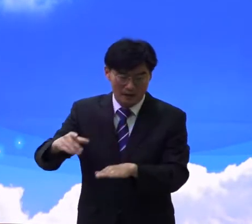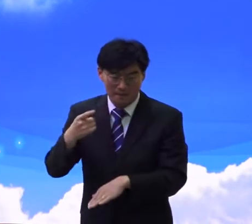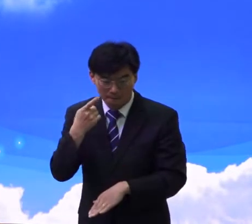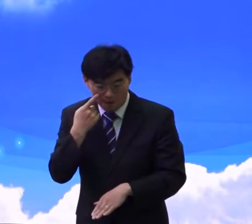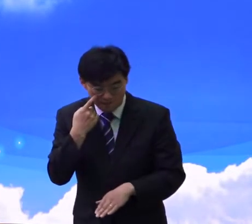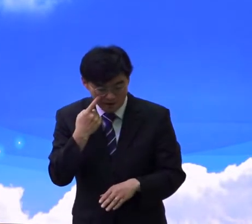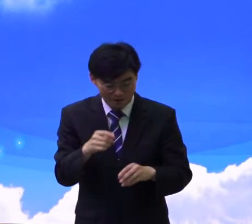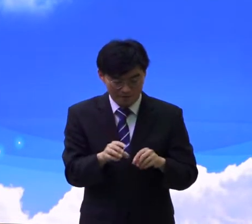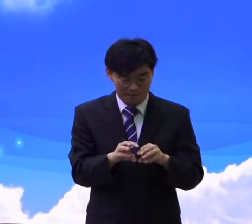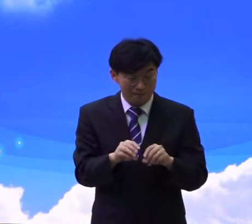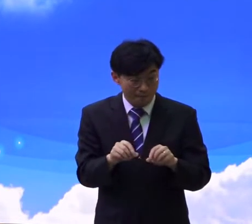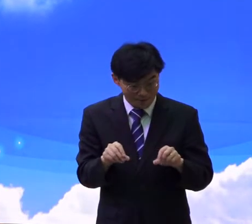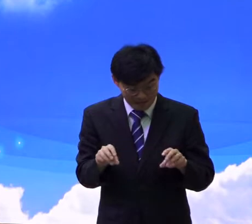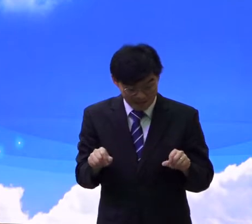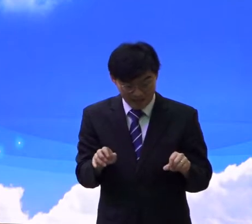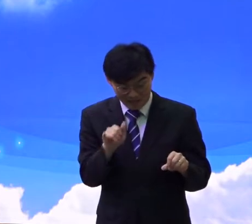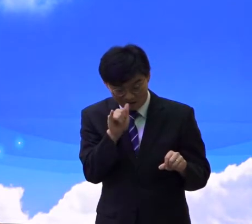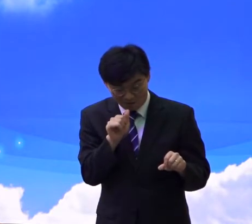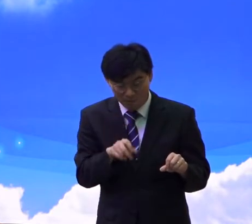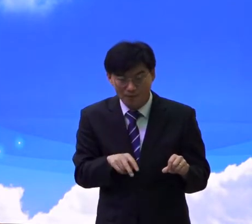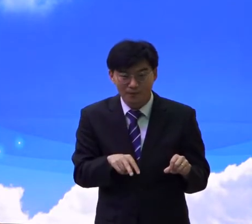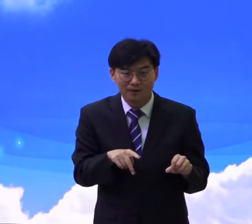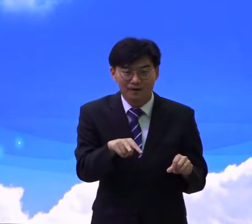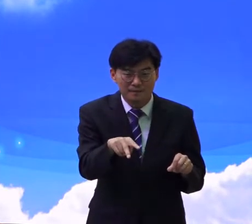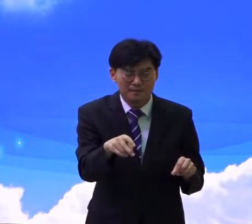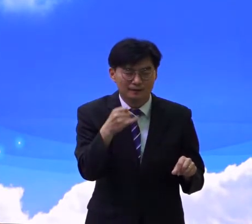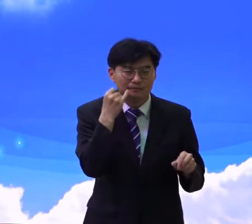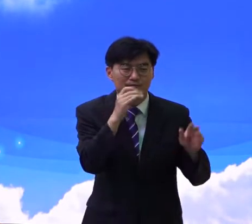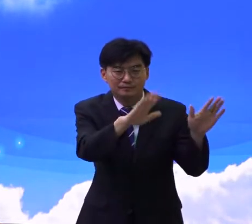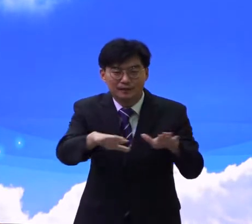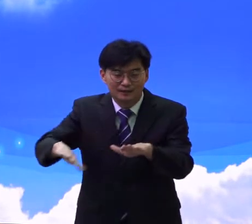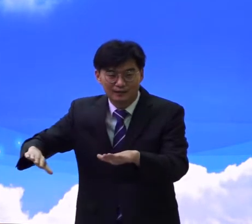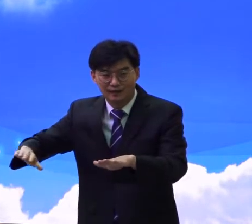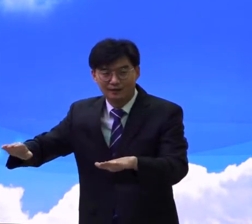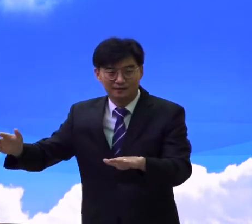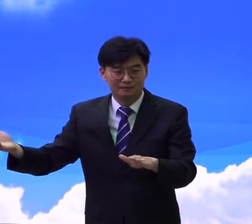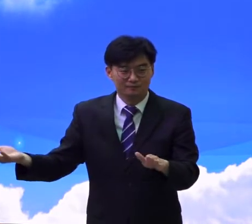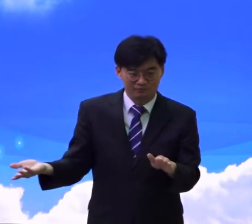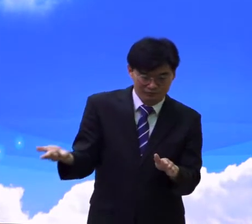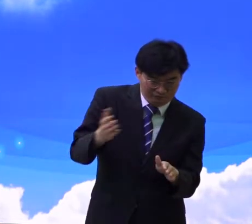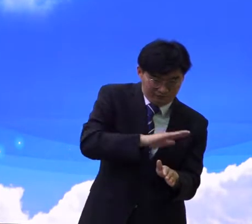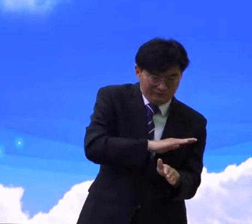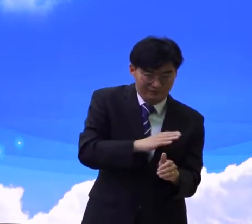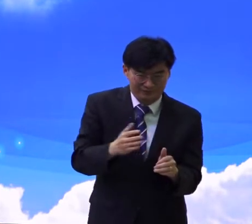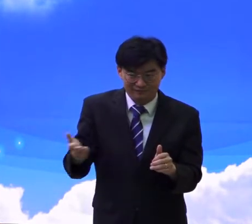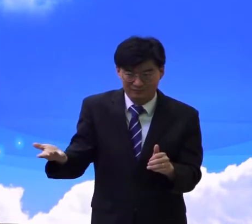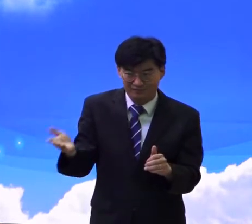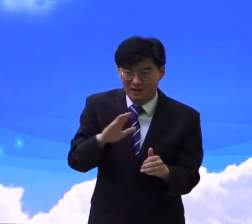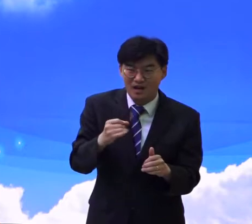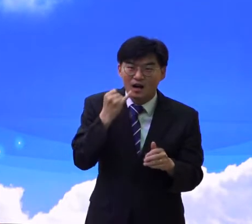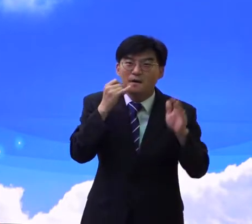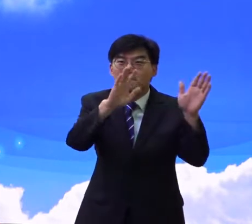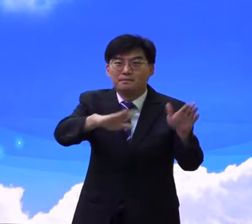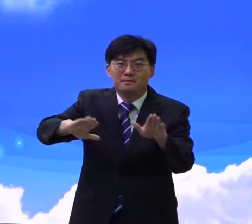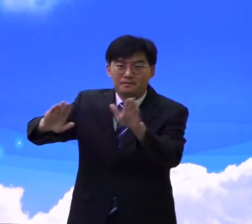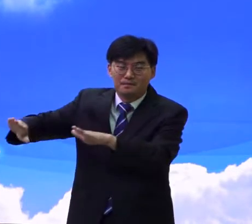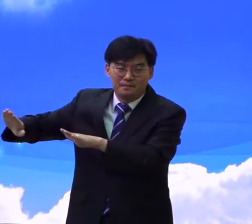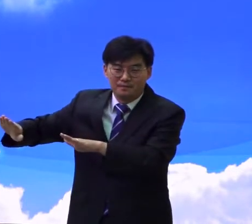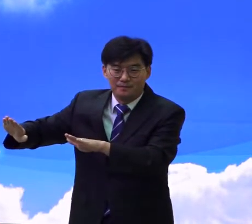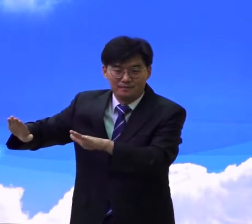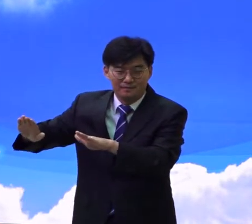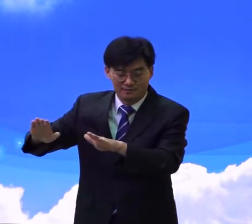나가면 파도가 가까이 보이지 않습니까? 그러면 파도가 계속 밀려오죠. 파도는 계속 밀려옵니다.